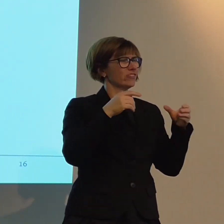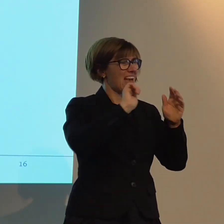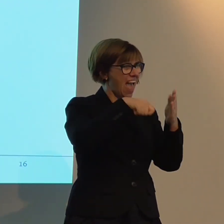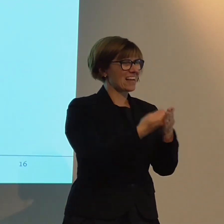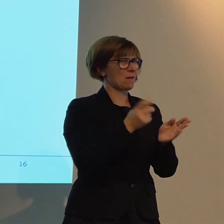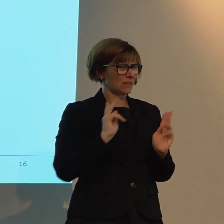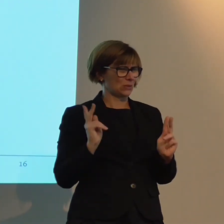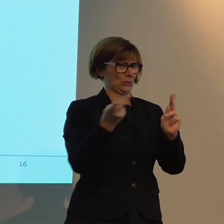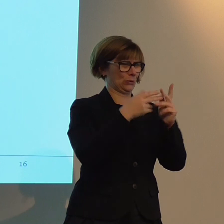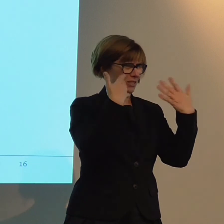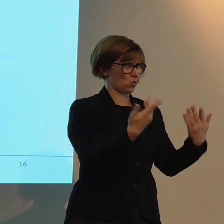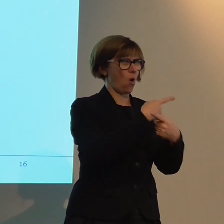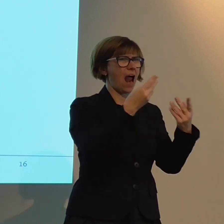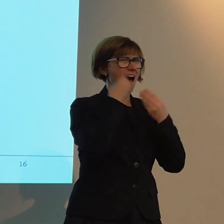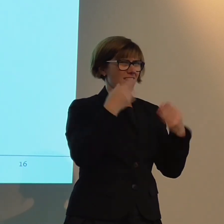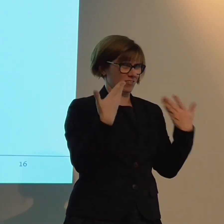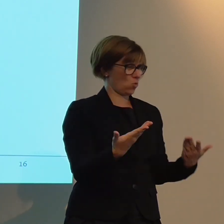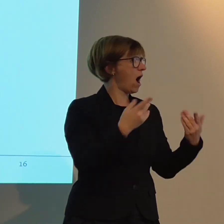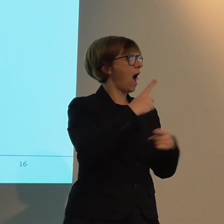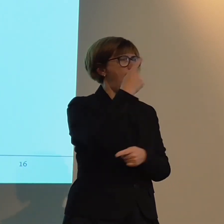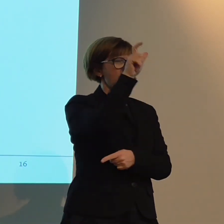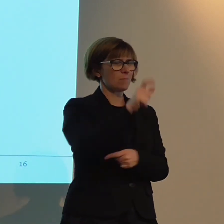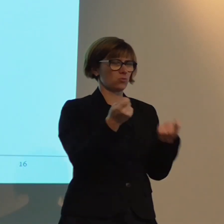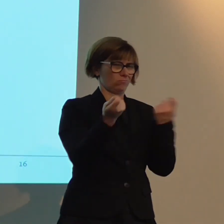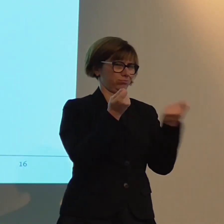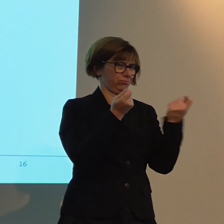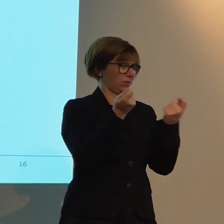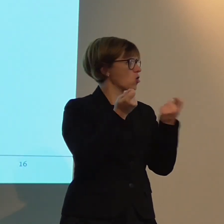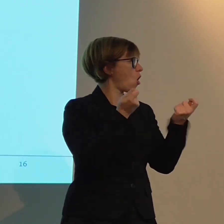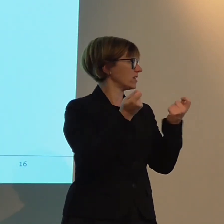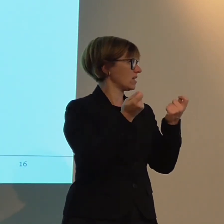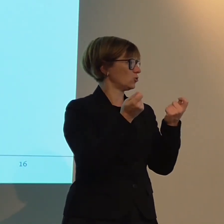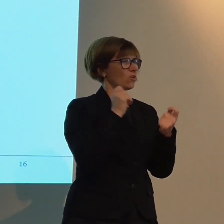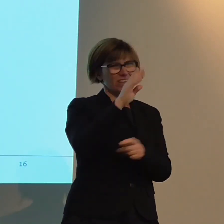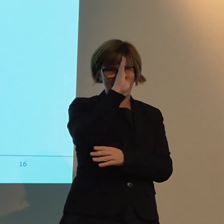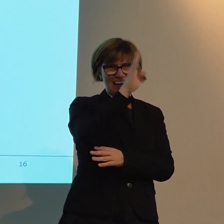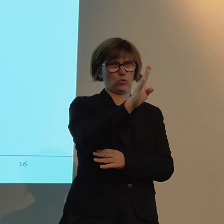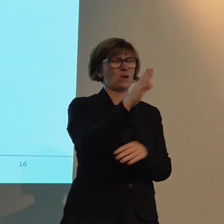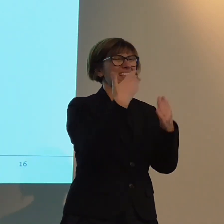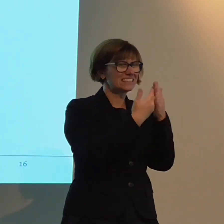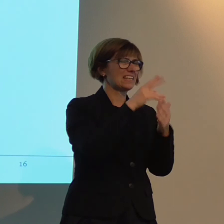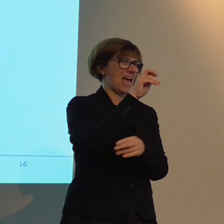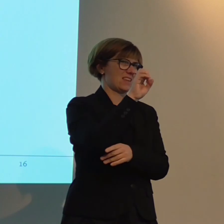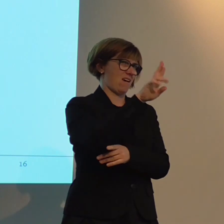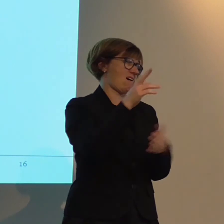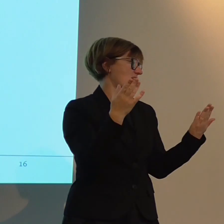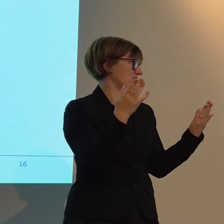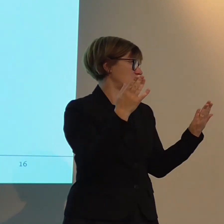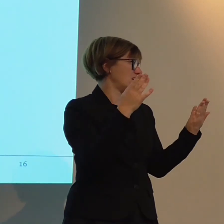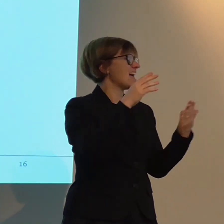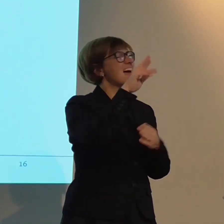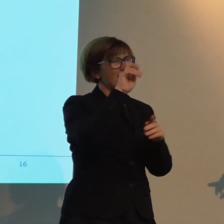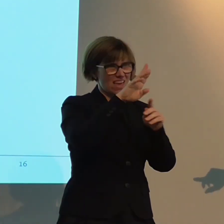Stelle auch schmeckt, muss es einen geben, der die Sache koordiniert und vielleicht eine Richtung vorgibt. Und das ist der Norddeutsche Rundfunk.